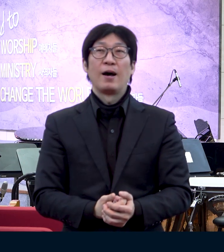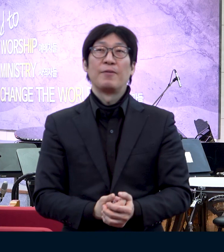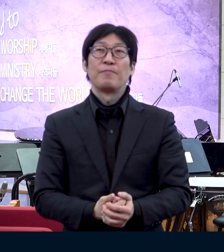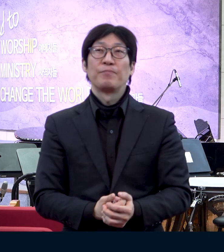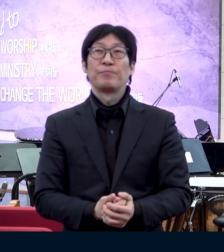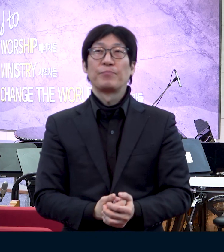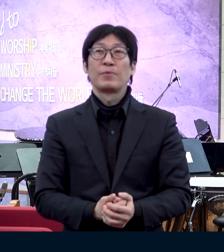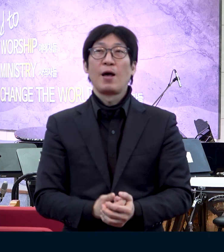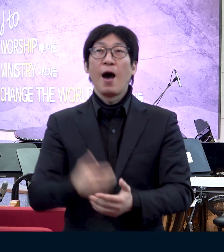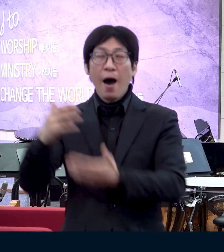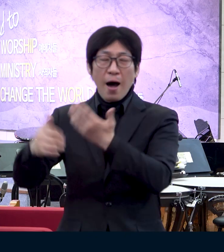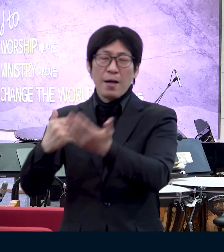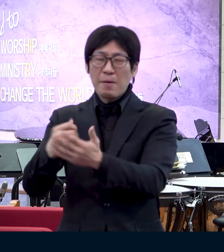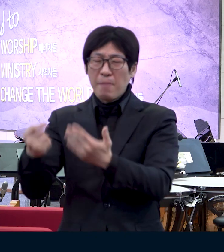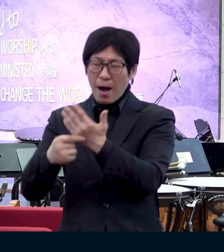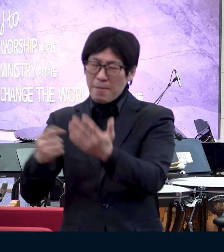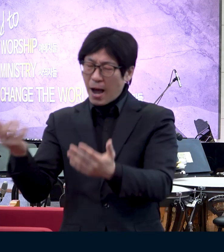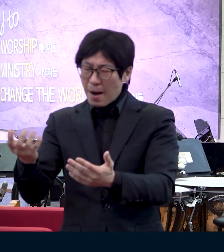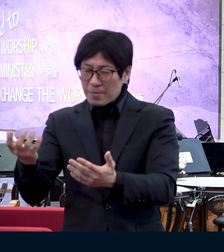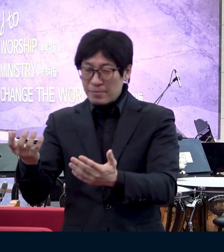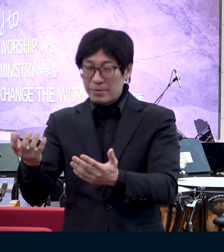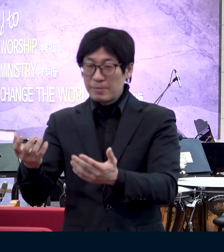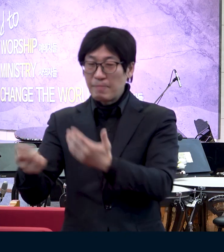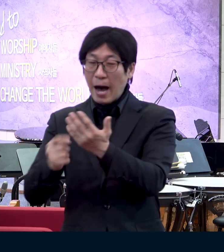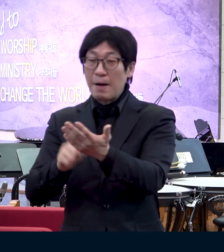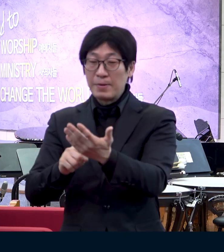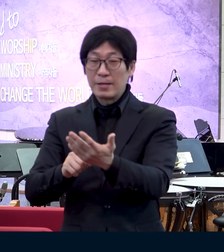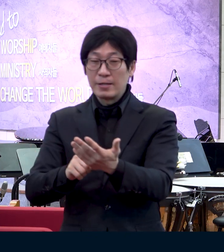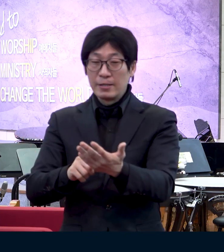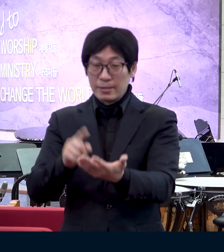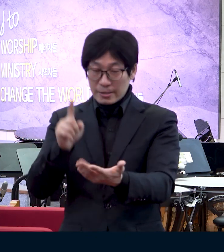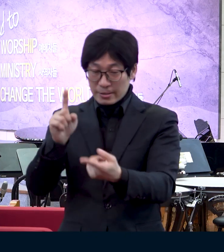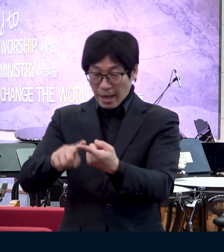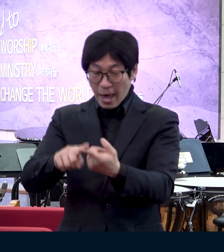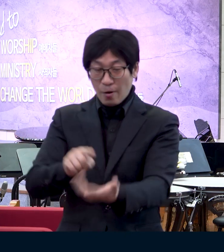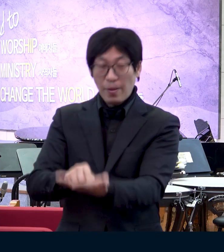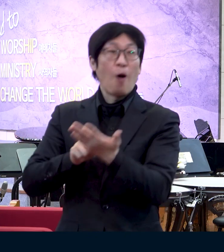하나님의 정말 너무 속상하신 마음이 그대로 나오는 말씀이었어요.